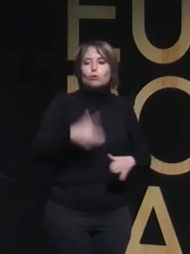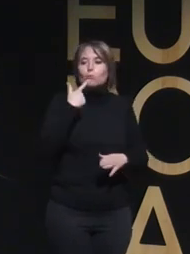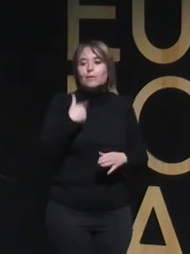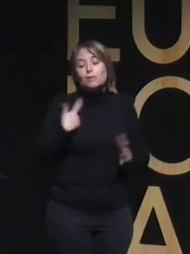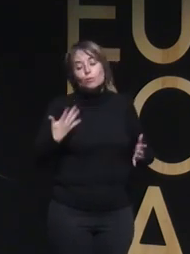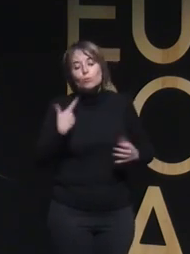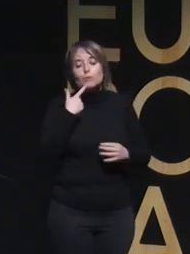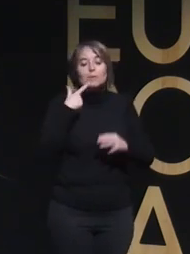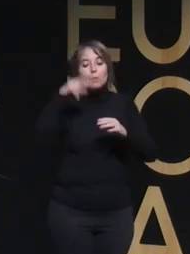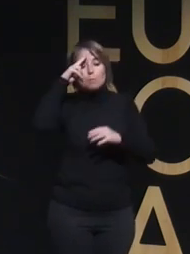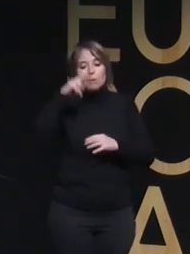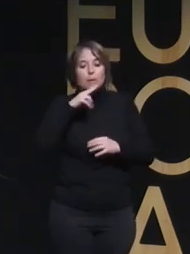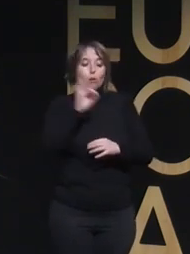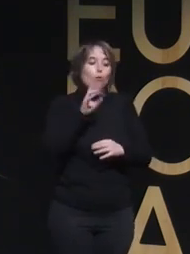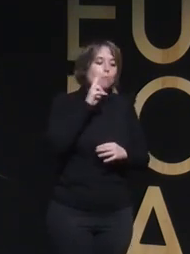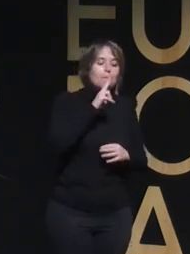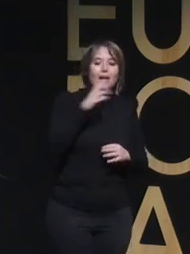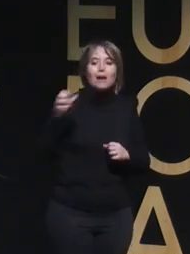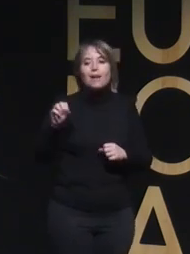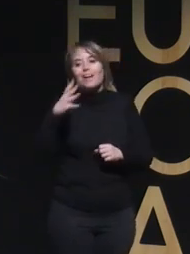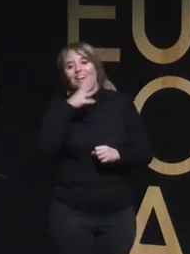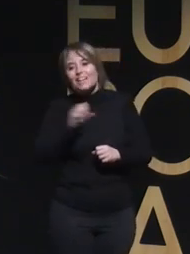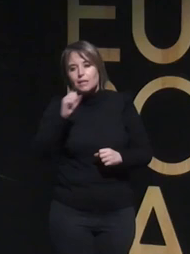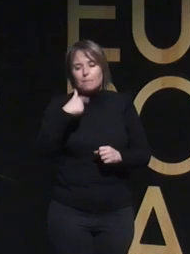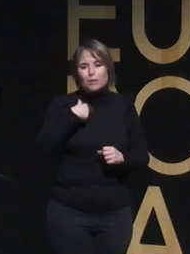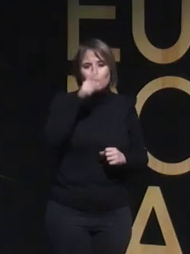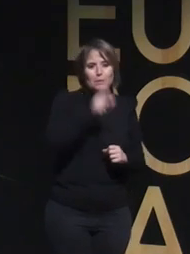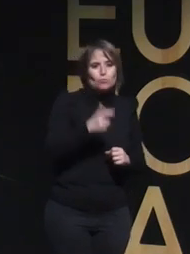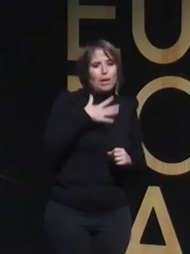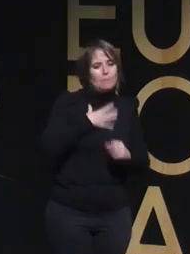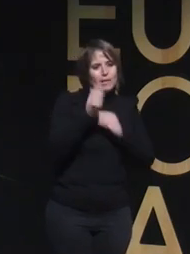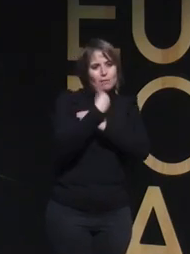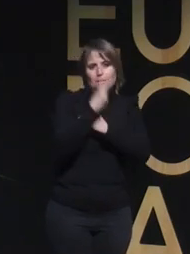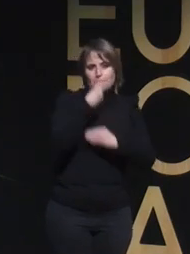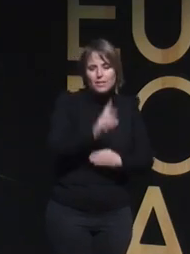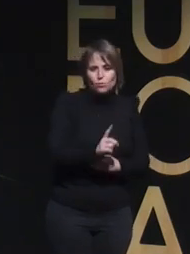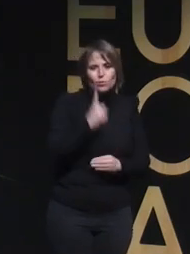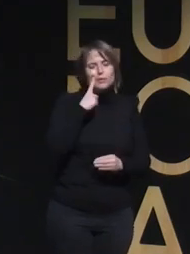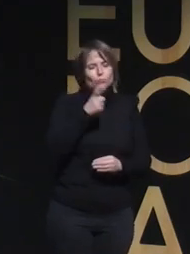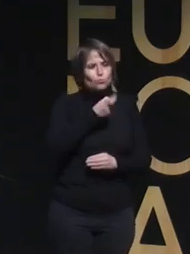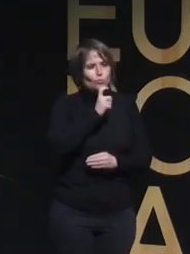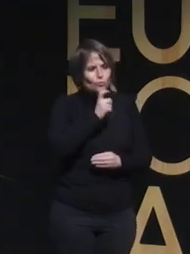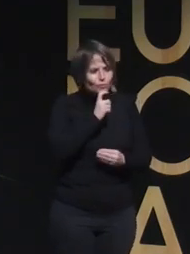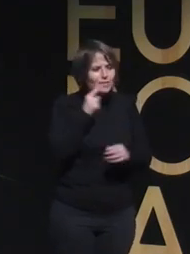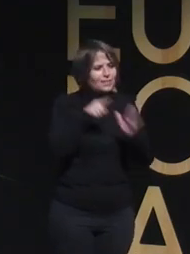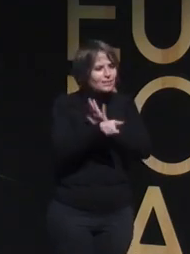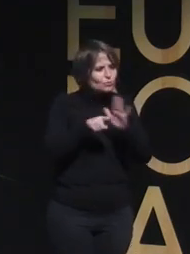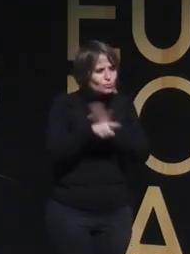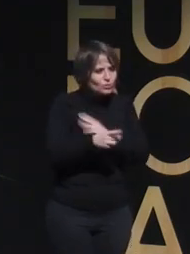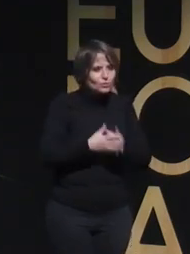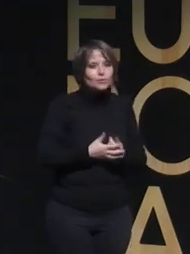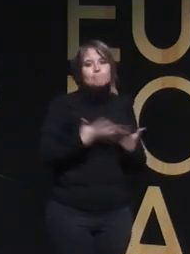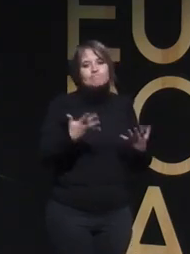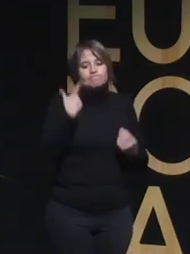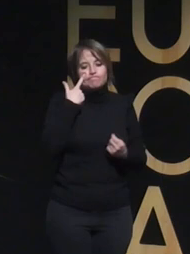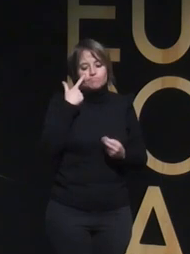que el aita o la ma es genial, y tú por dentro diciendo, ya, pero no es la persona que a mí me ha tratado tan bien. Es muy complicado gestionar eso. Yo